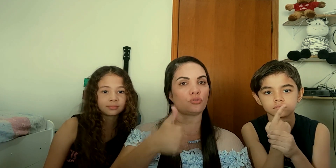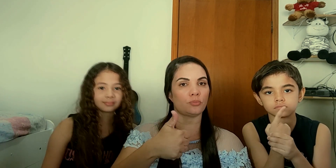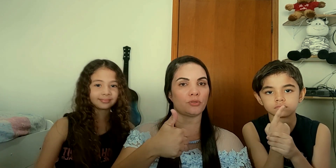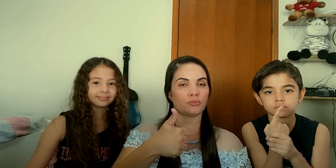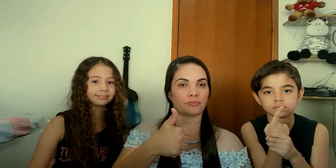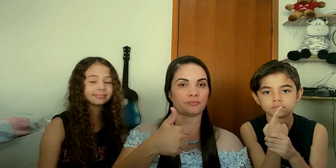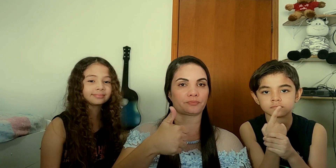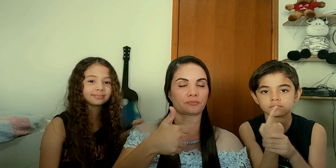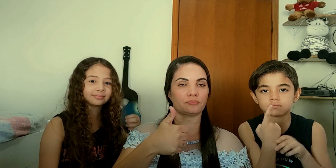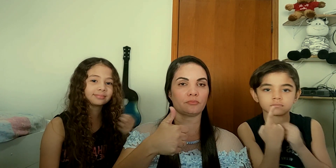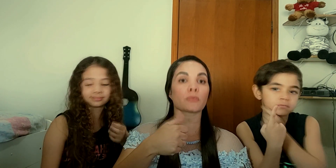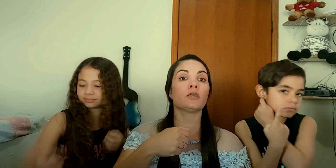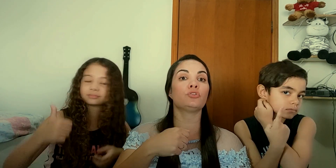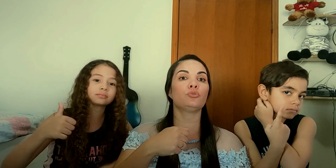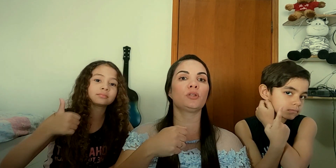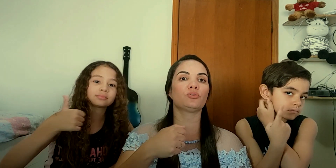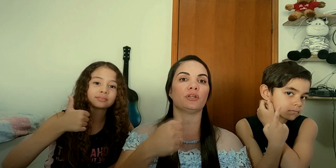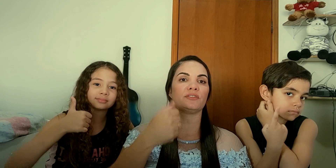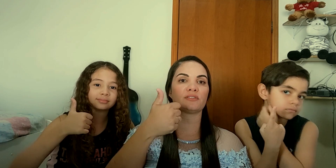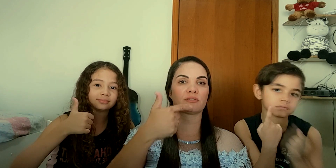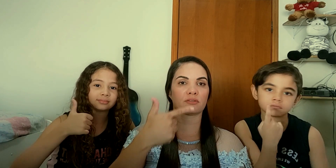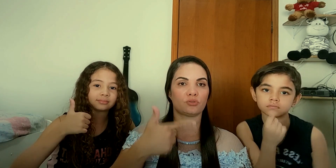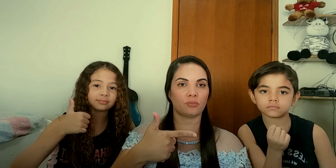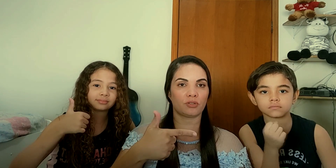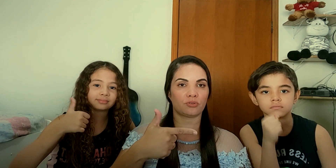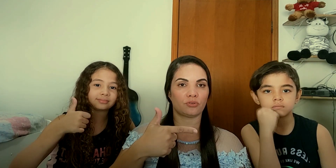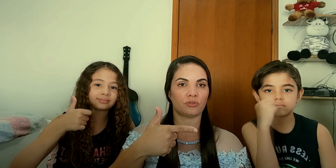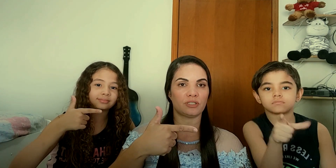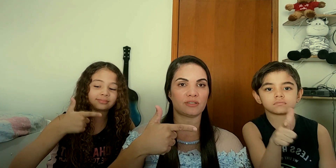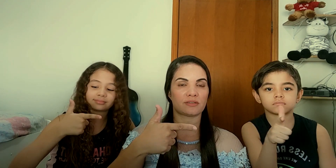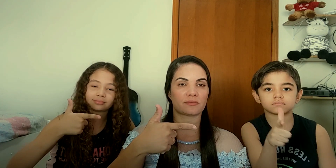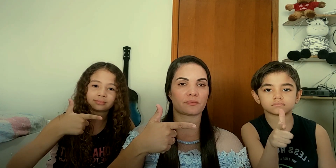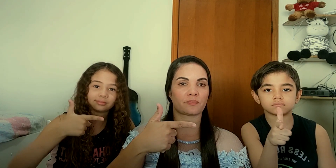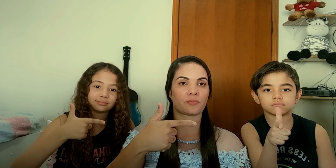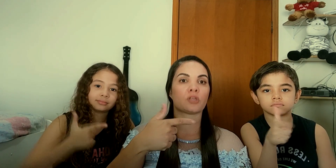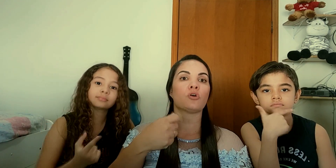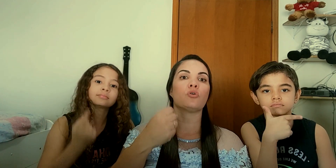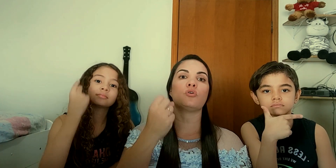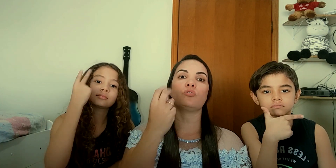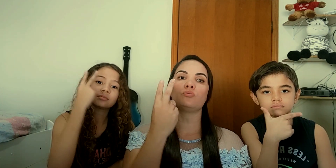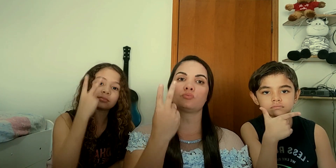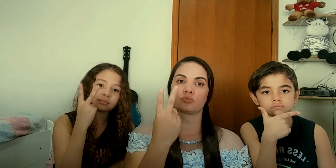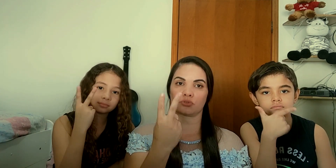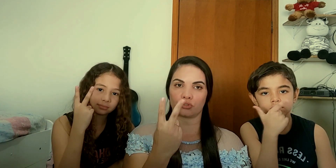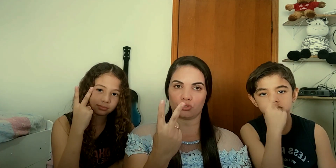número um. Número dois. Número dois. Ou dois.